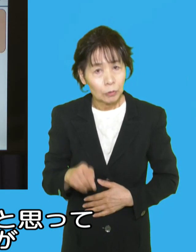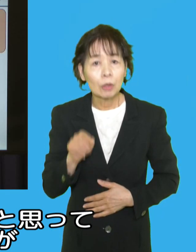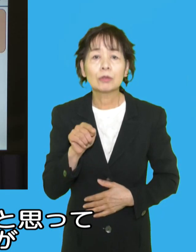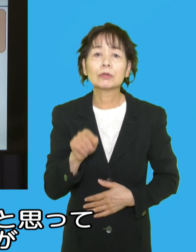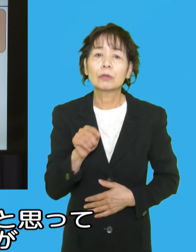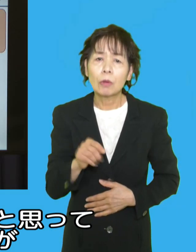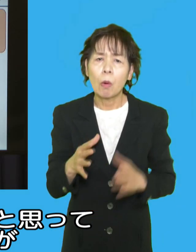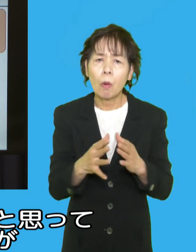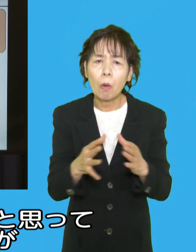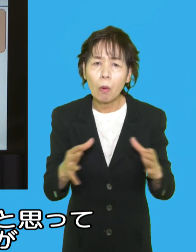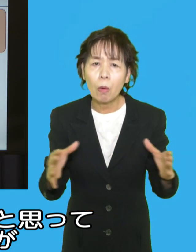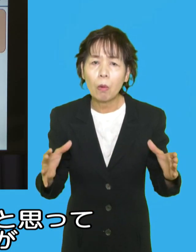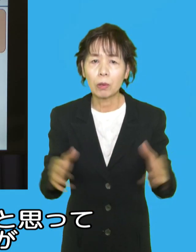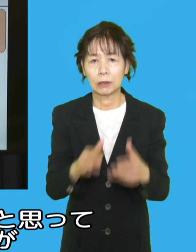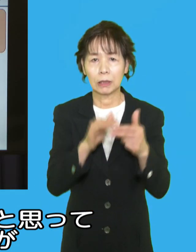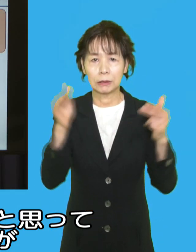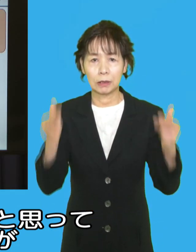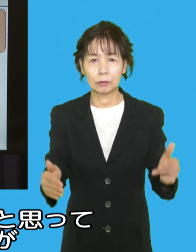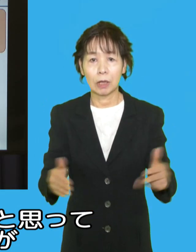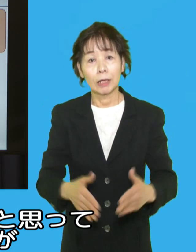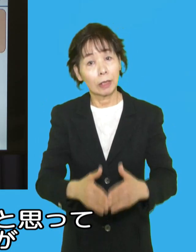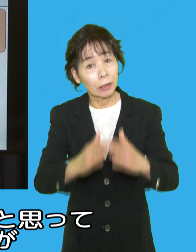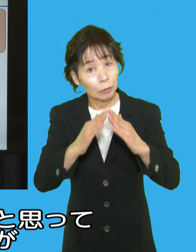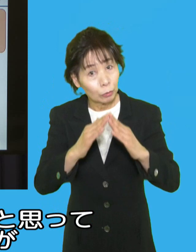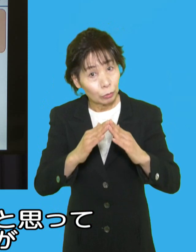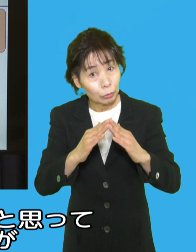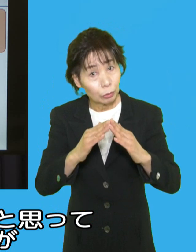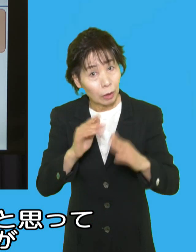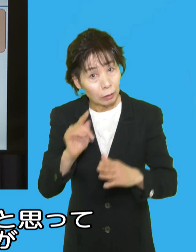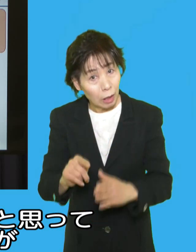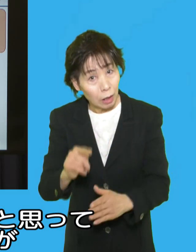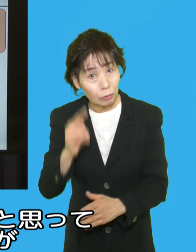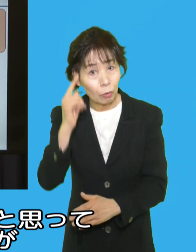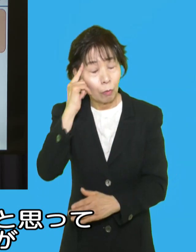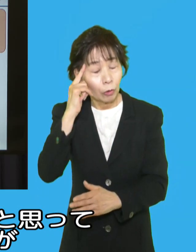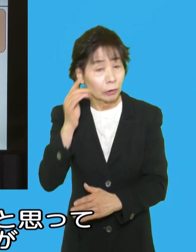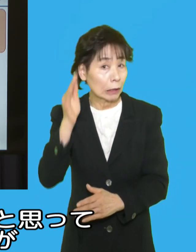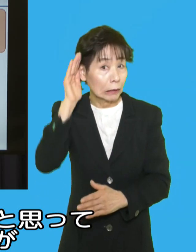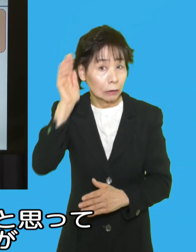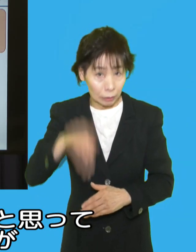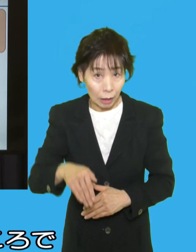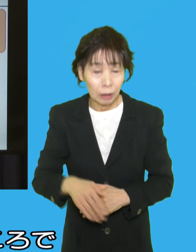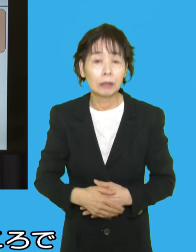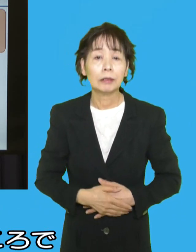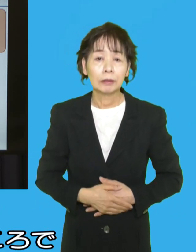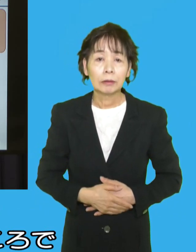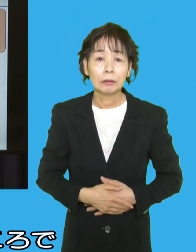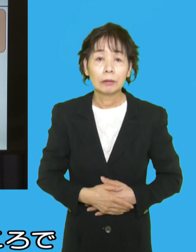その大きな、施設ができるのかなと思って聞かせてもらったんですけれども、